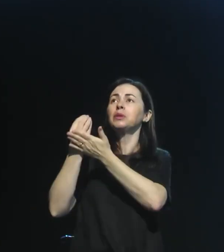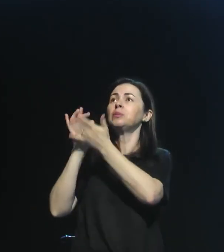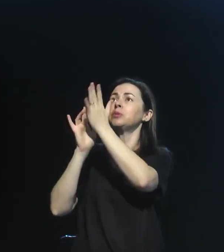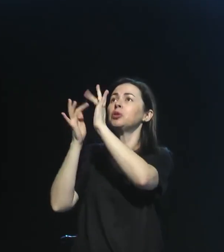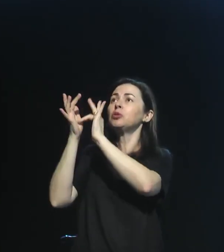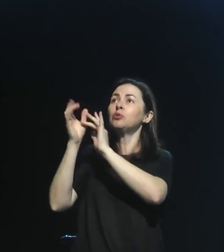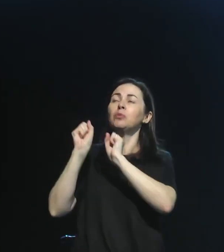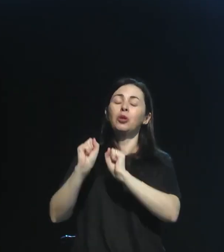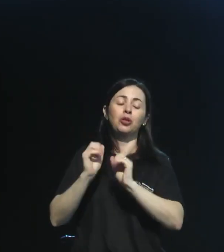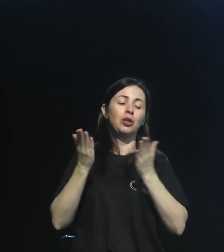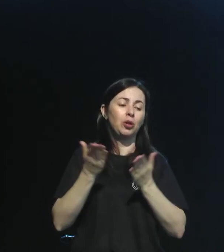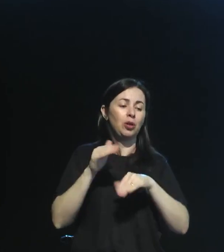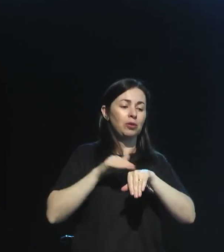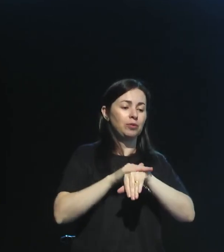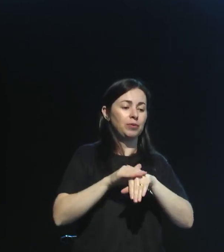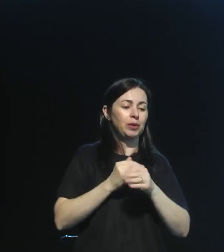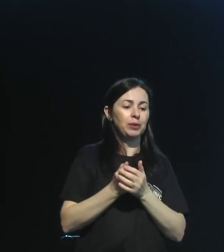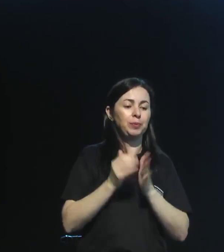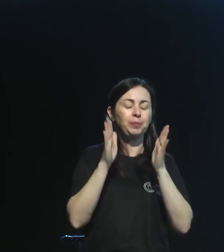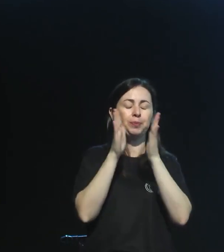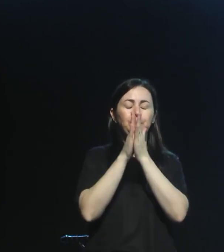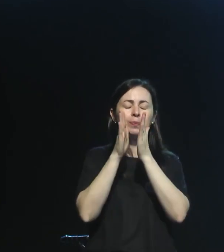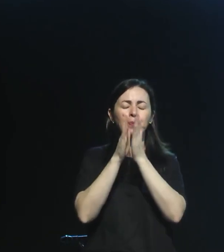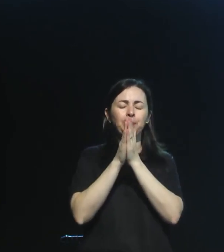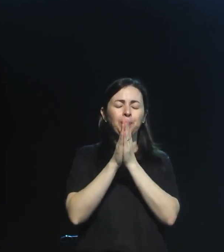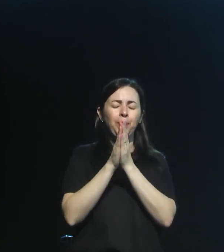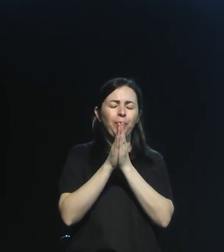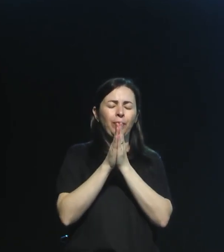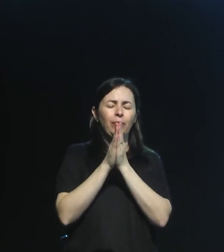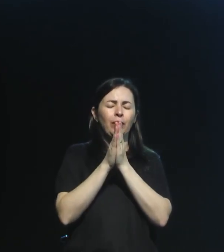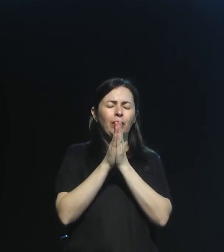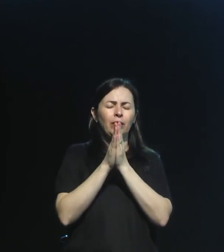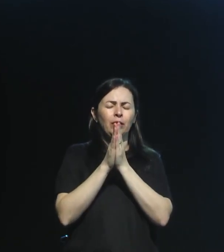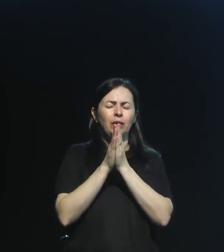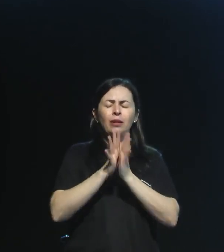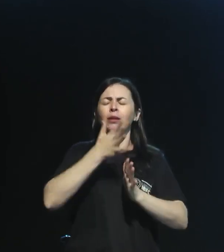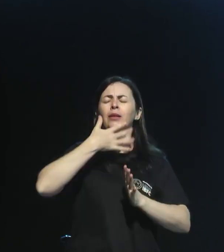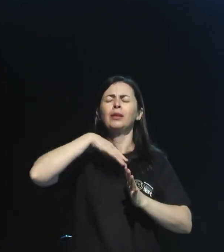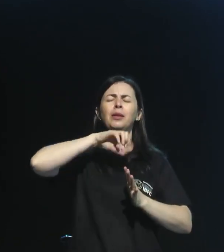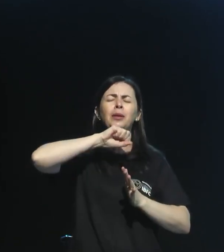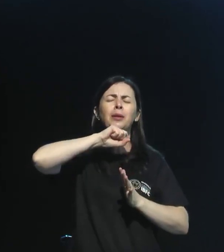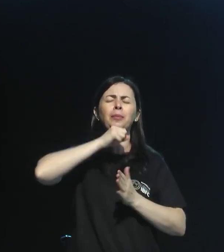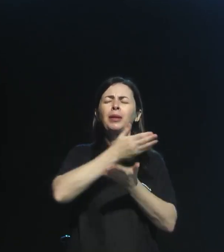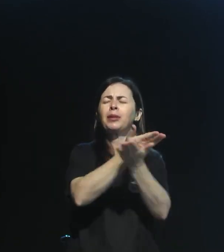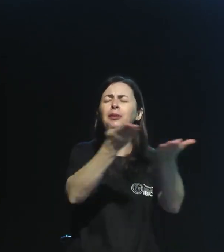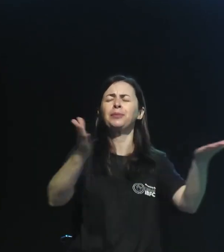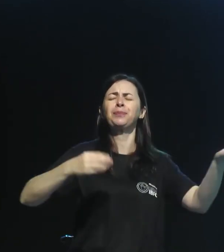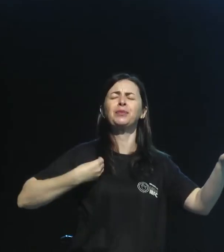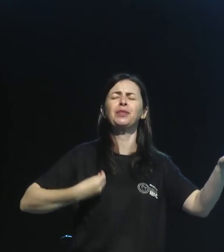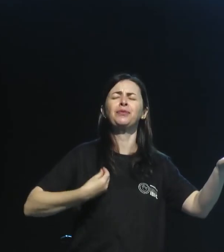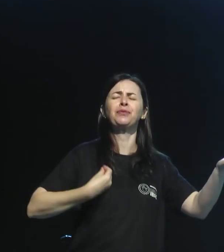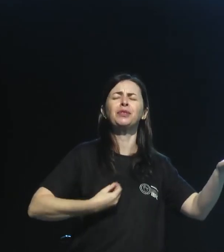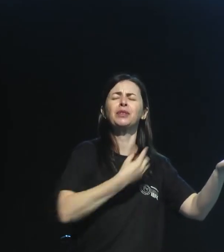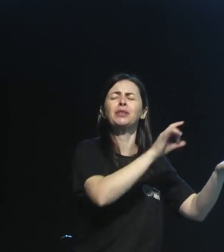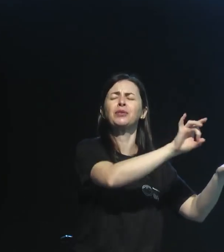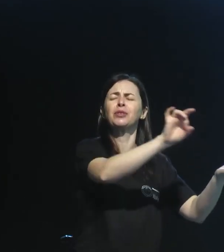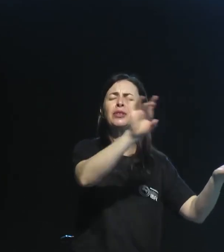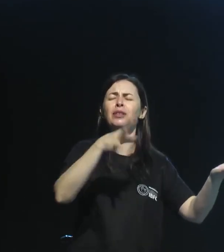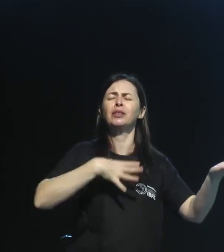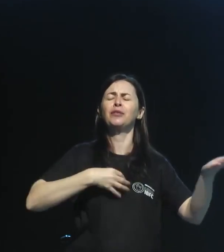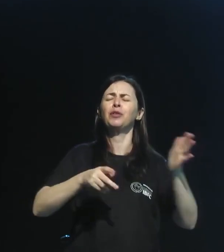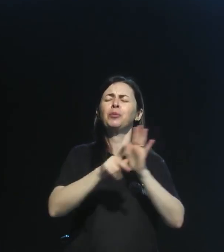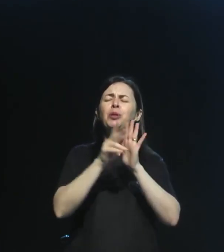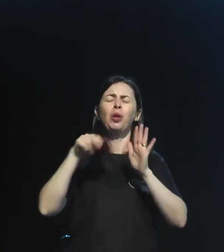Deus. Oramos. Pai, eis aí a vida dos teus filhos, as nossas vidas. E